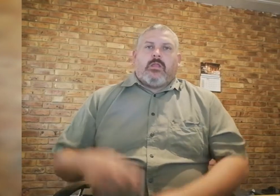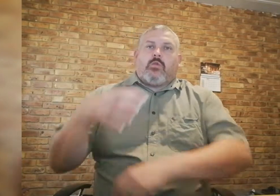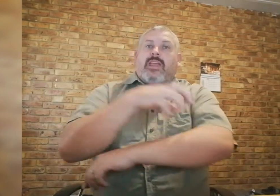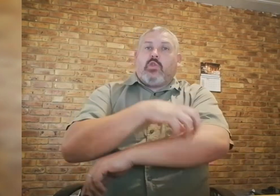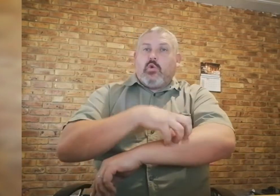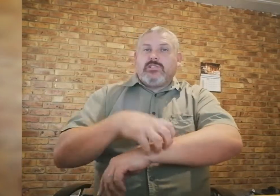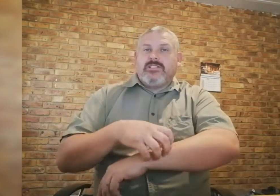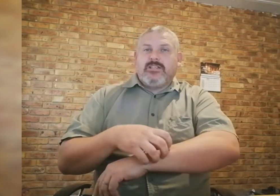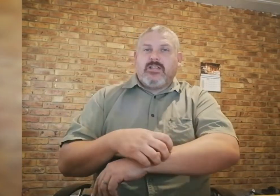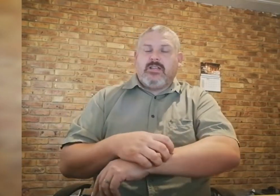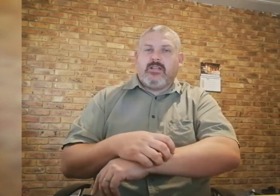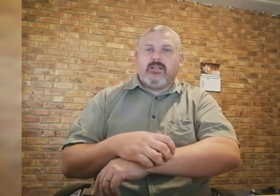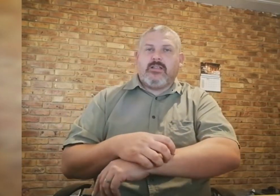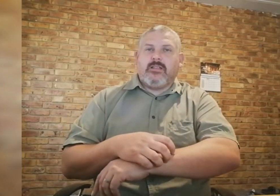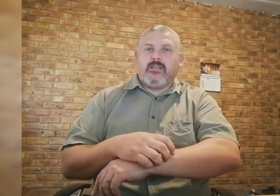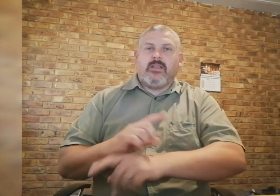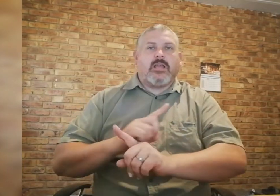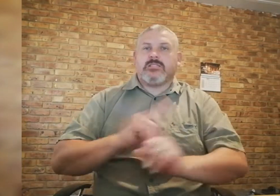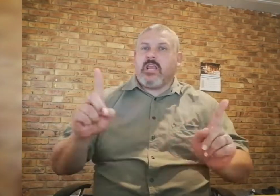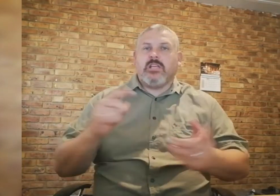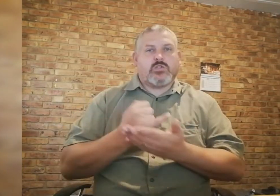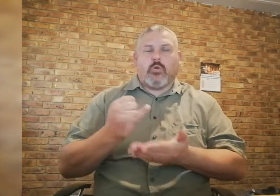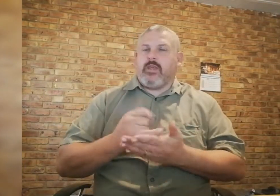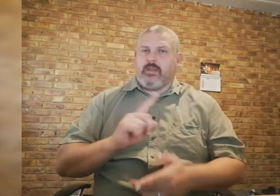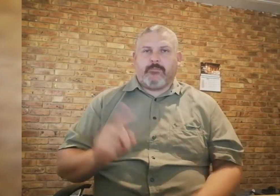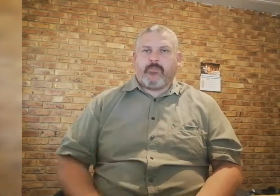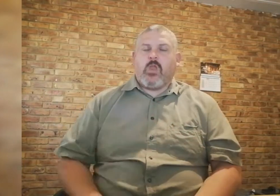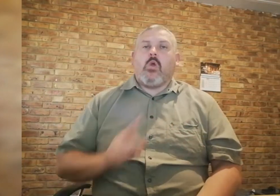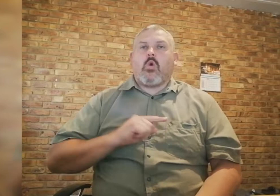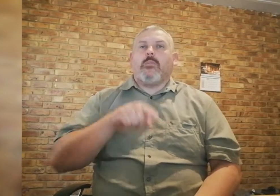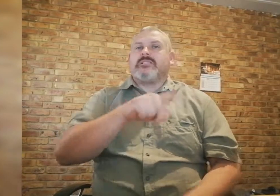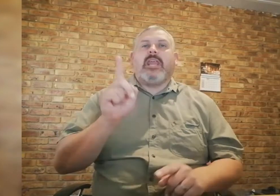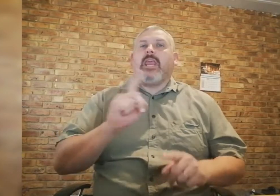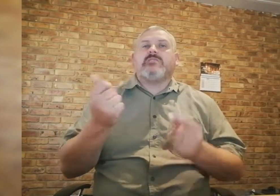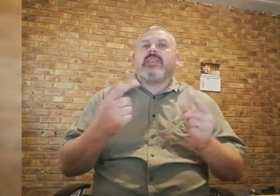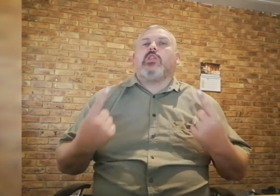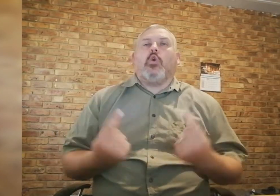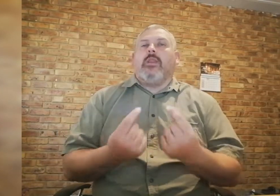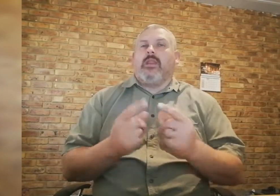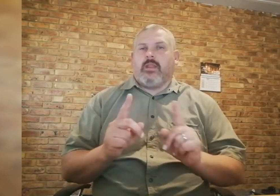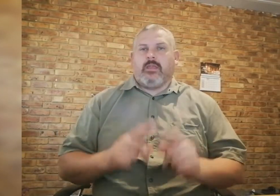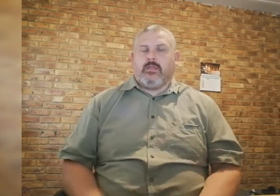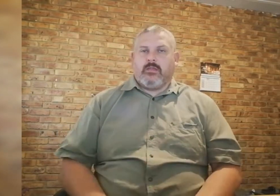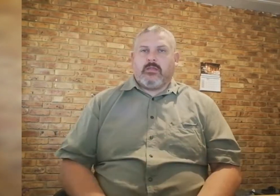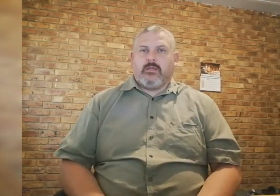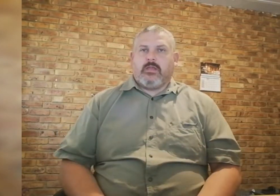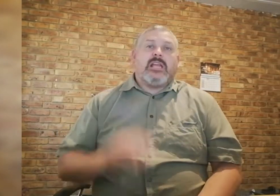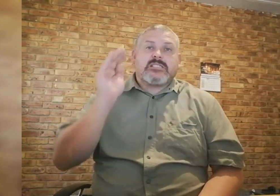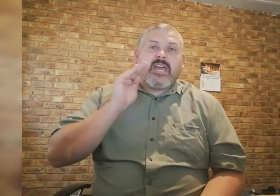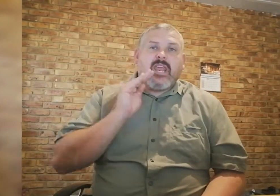Een tattoo is nie sonde nie. Want dit is nie iets wat jy doen nie.